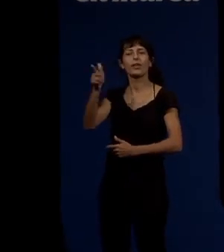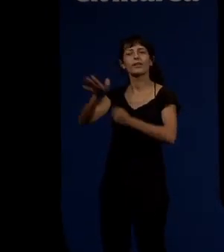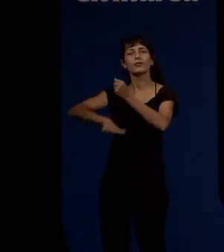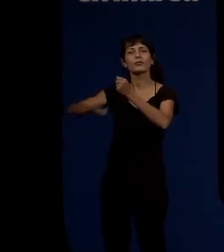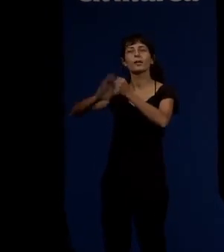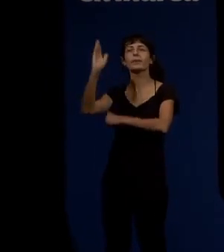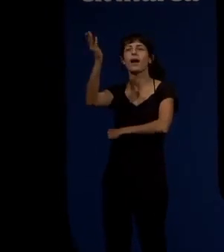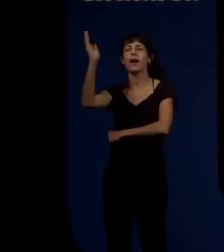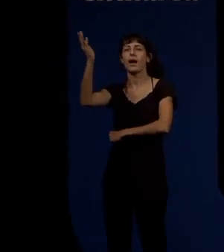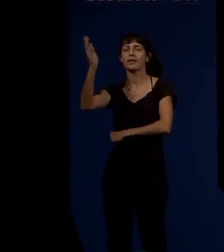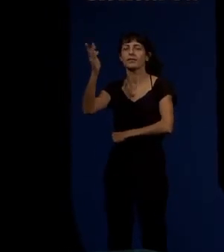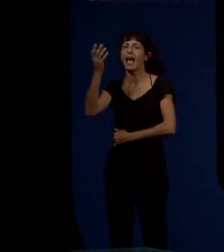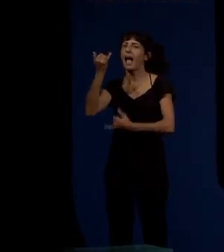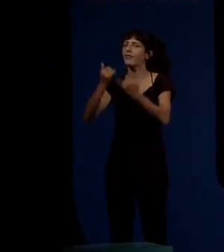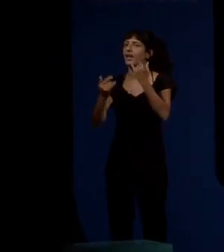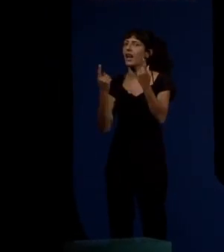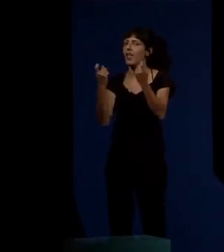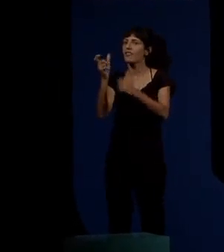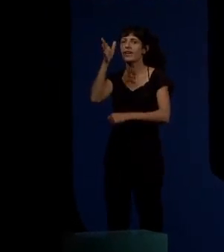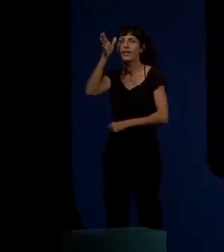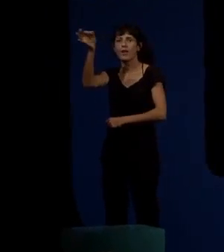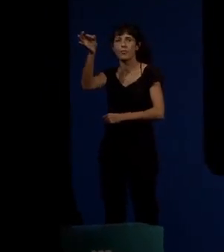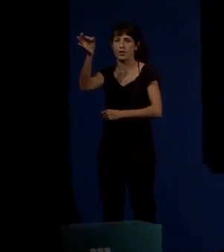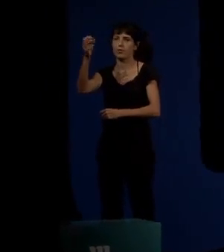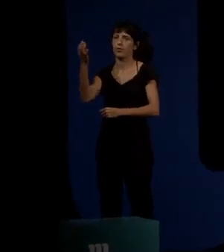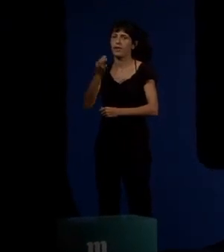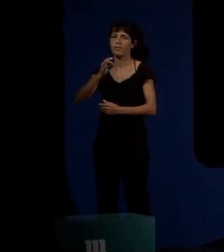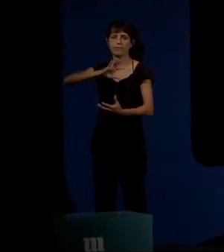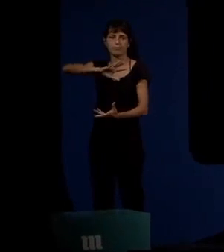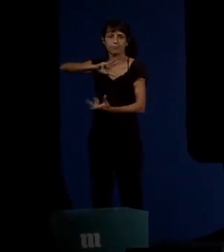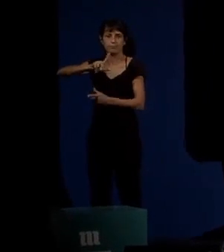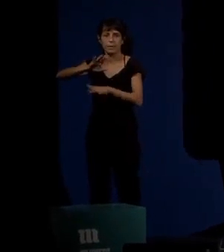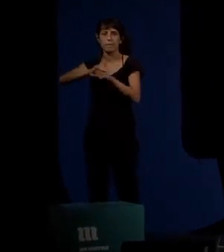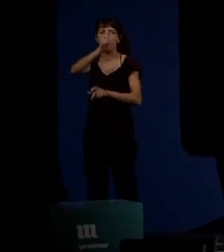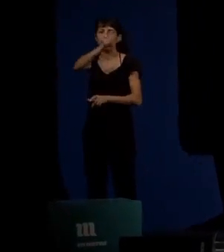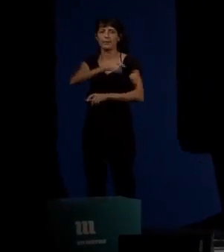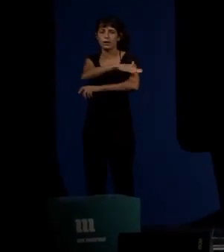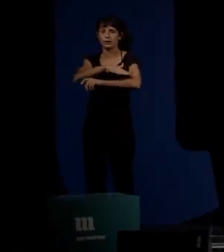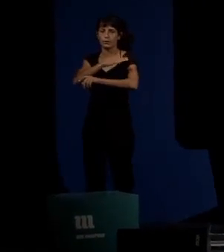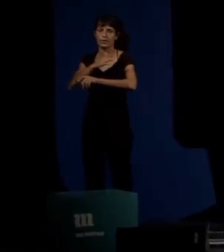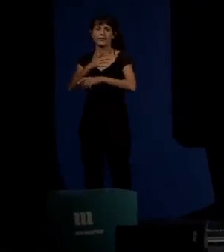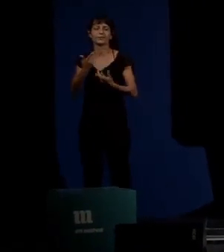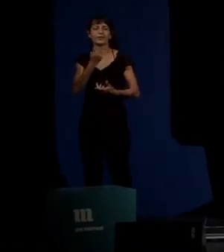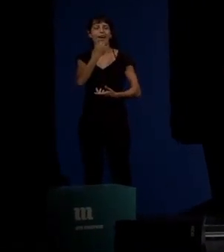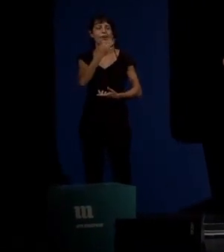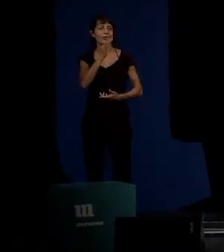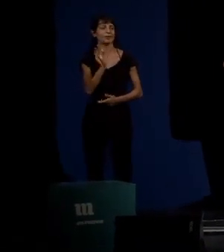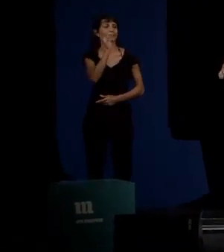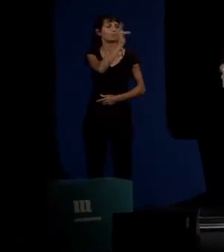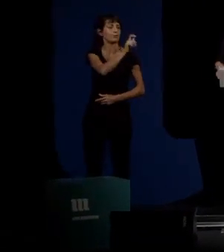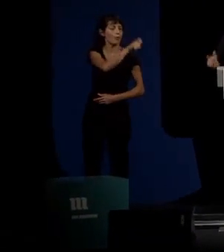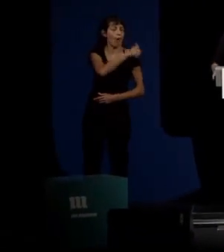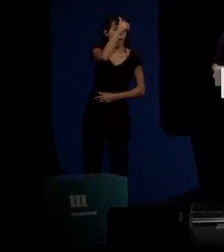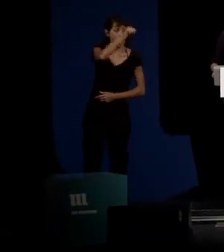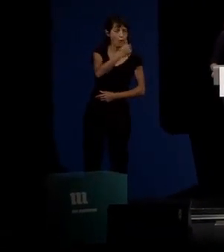fundamentais, teñen a obriga de rebelarse frente a eses gobernantes. Deixovos con un deses homes, Bernardo, que vai dicirvos